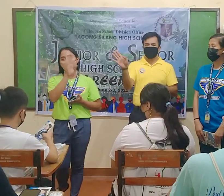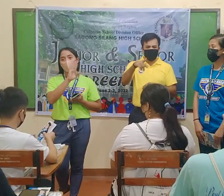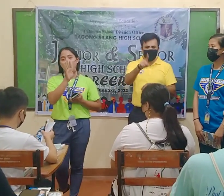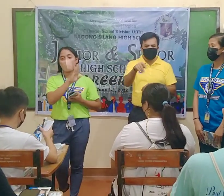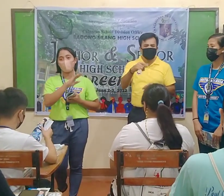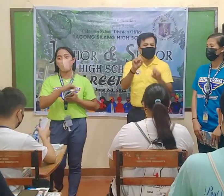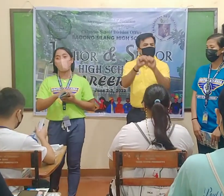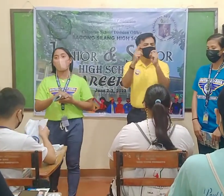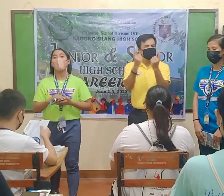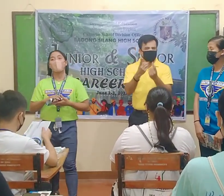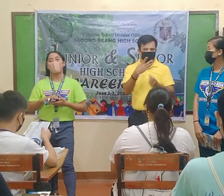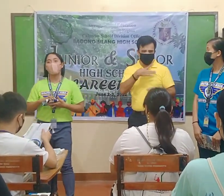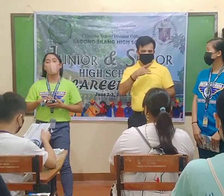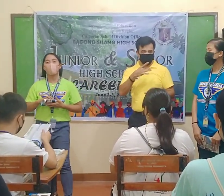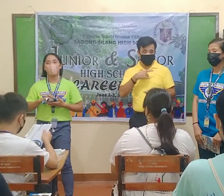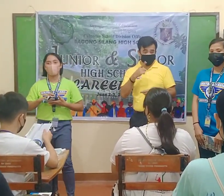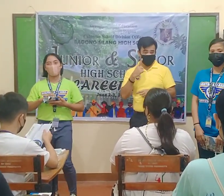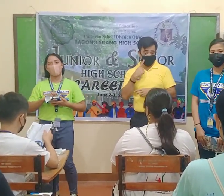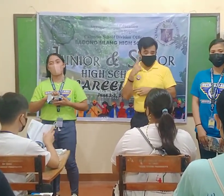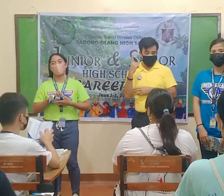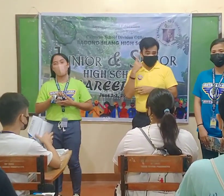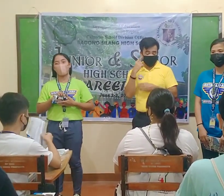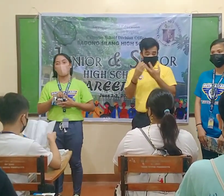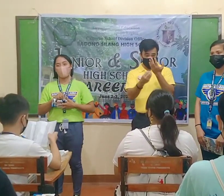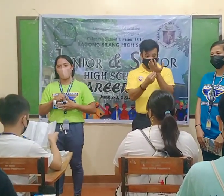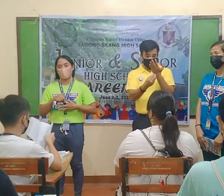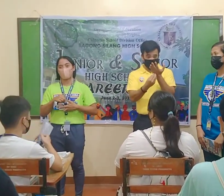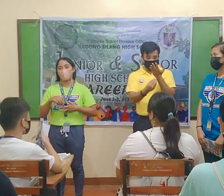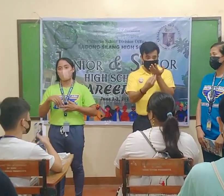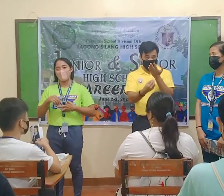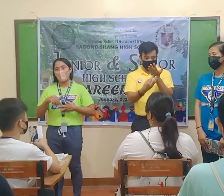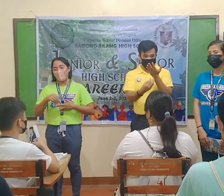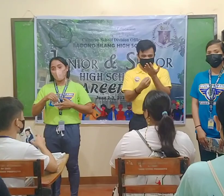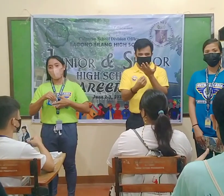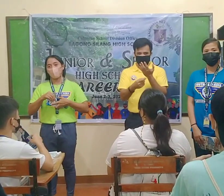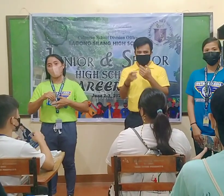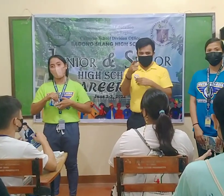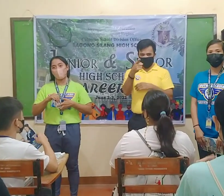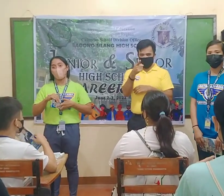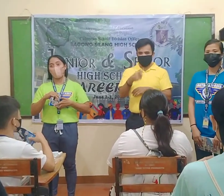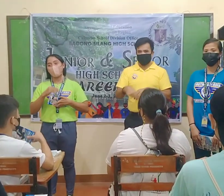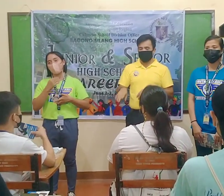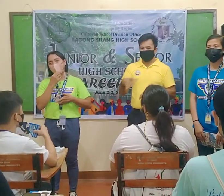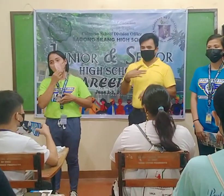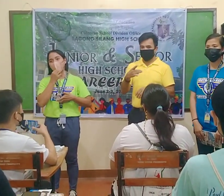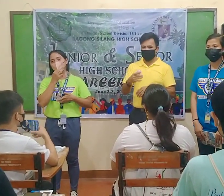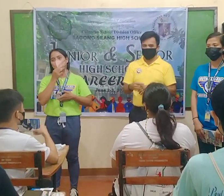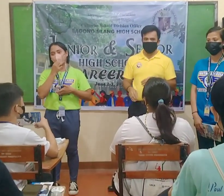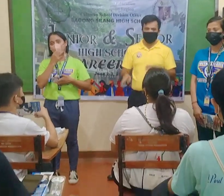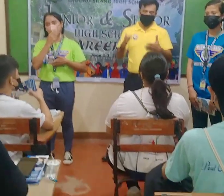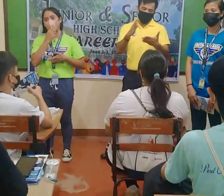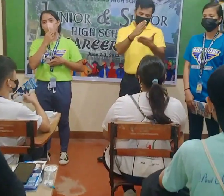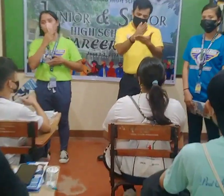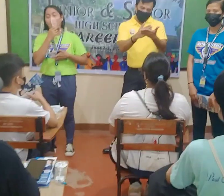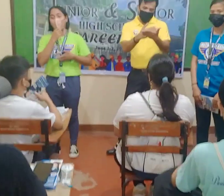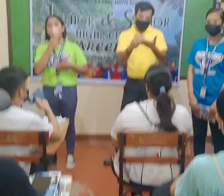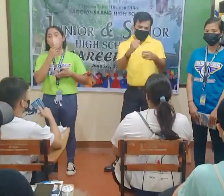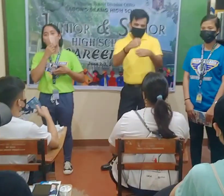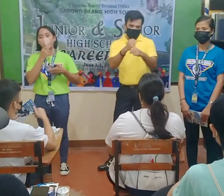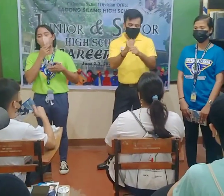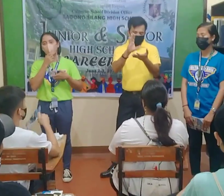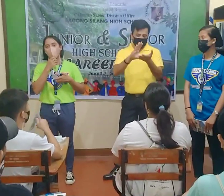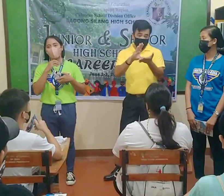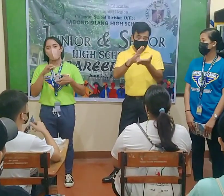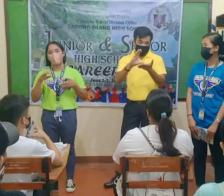last year, ma'am, dahil po yung concern nila sa cookery. Kasi mas gusto ko nila yung baking, yung pagluluto. Opo.